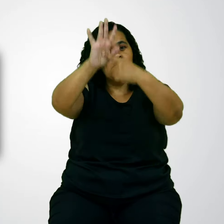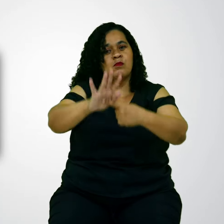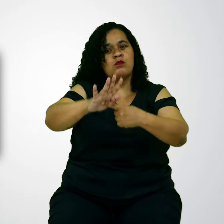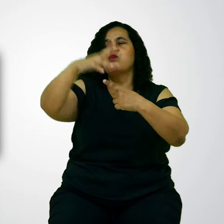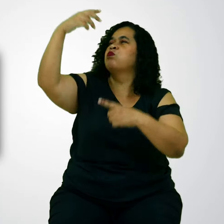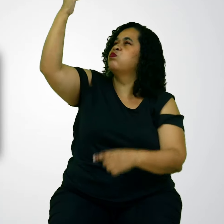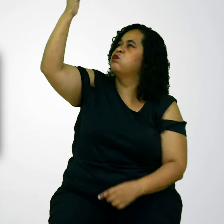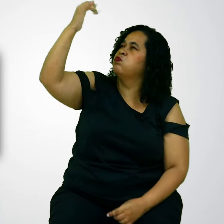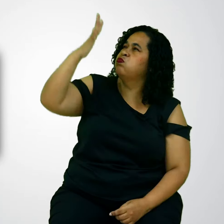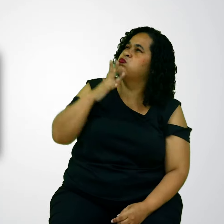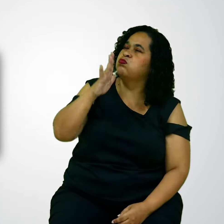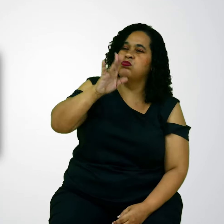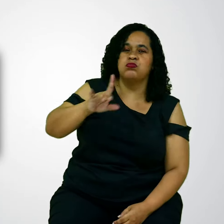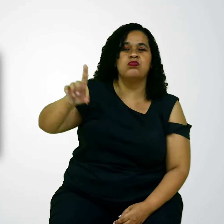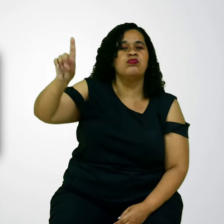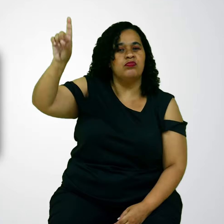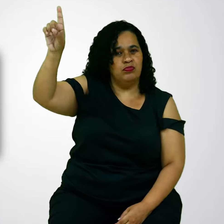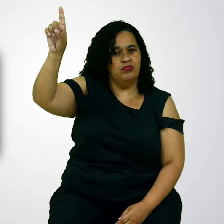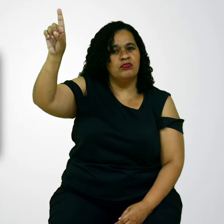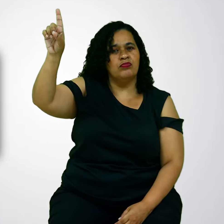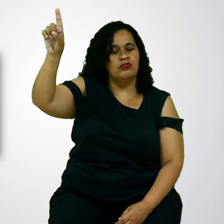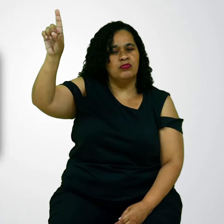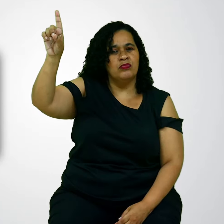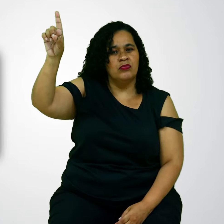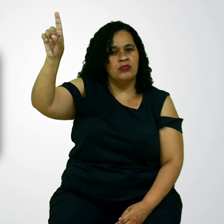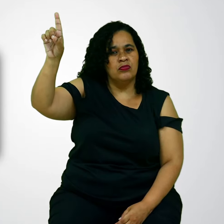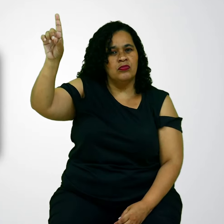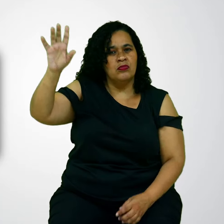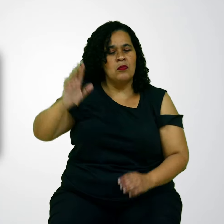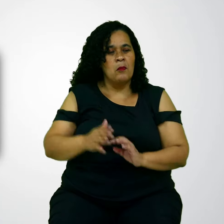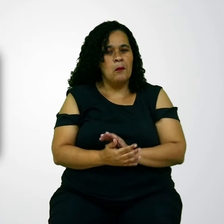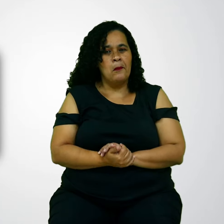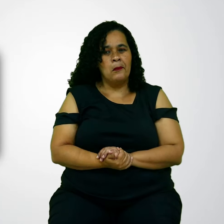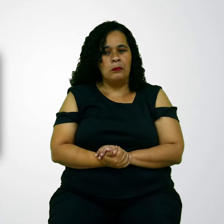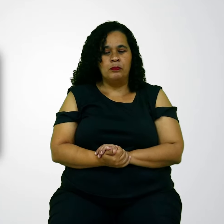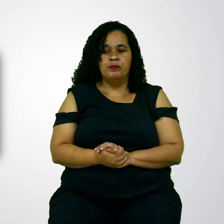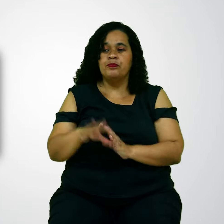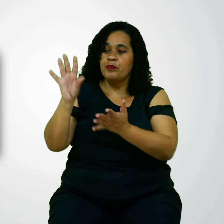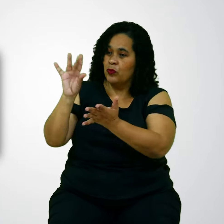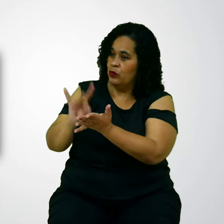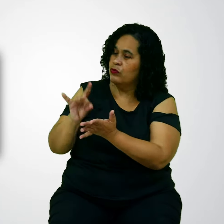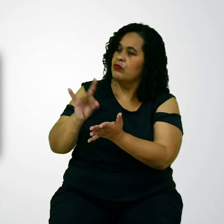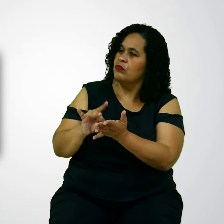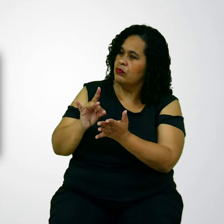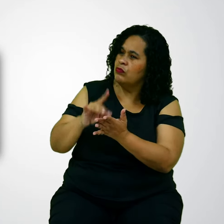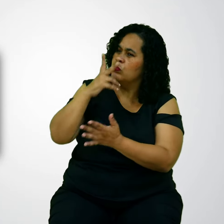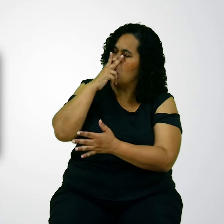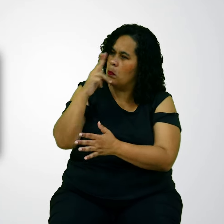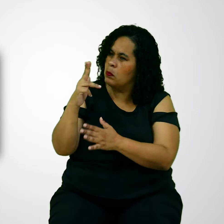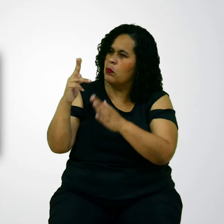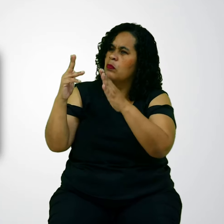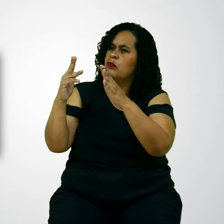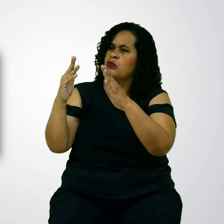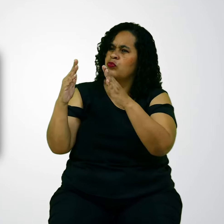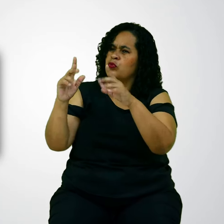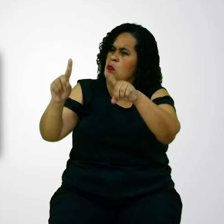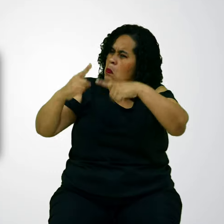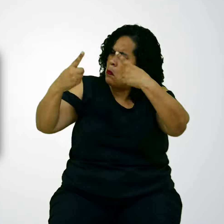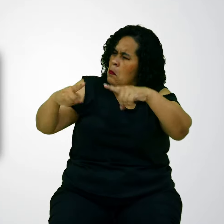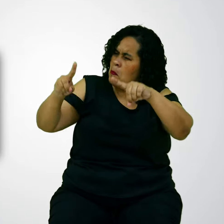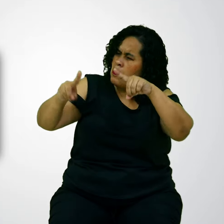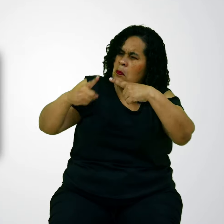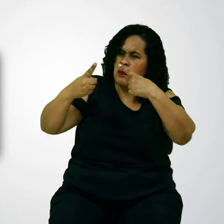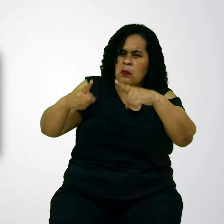comunidade entenda o Evangelho. Eu acho que assim como a igreja, música, dá para fazer música sozinho, né? Mas é mais legal fazer